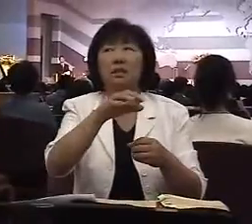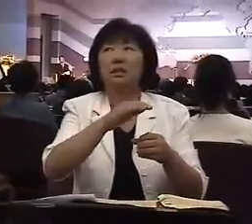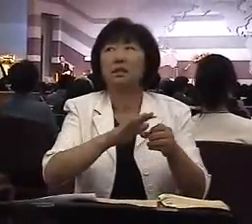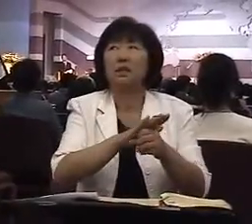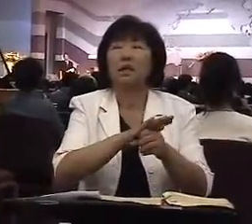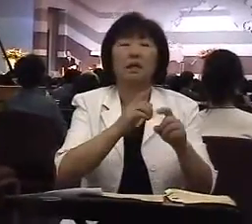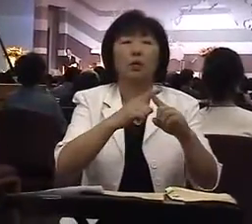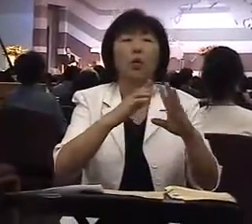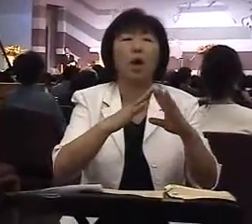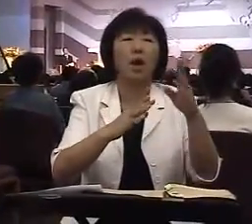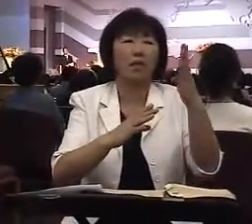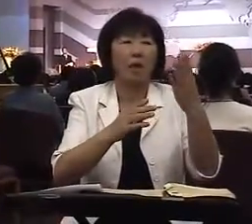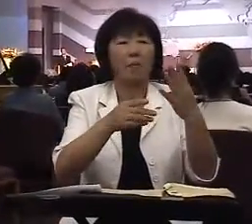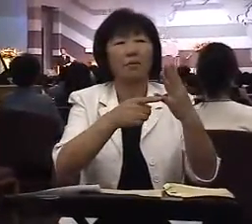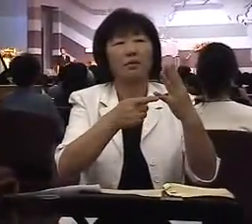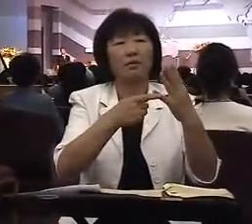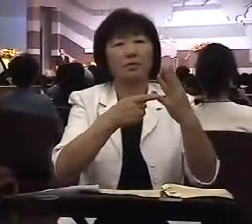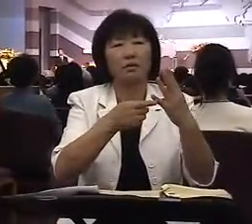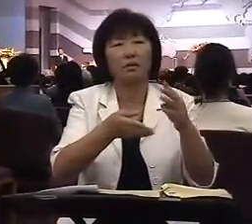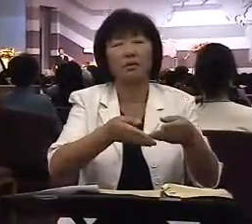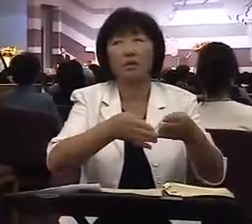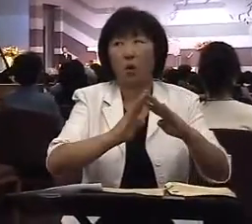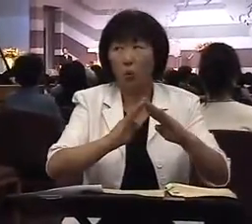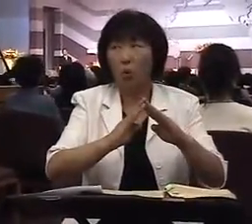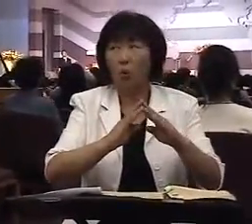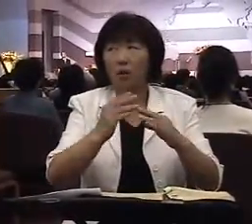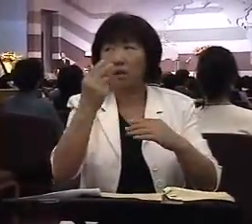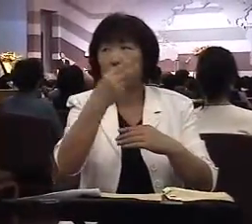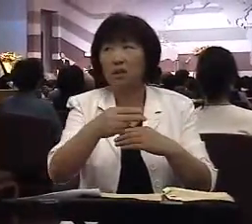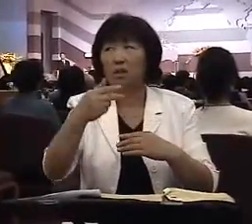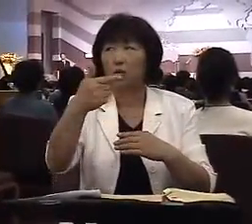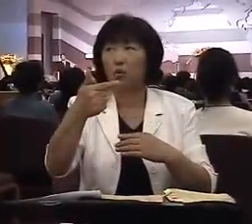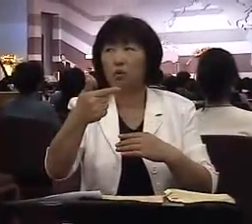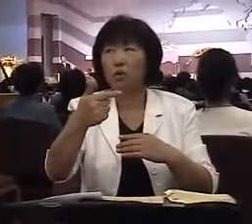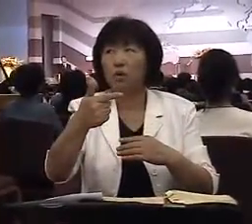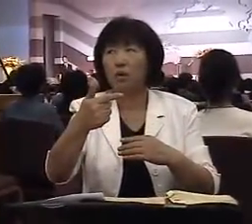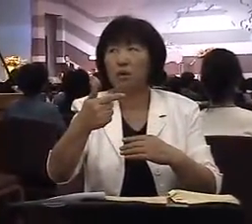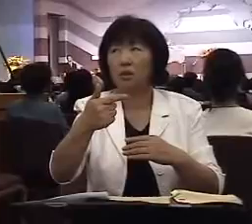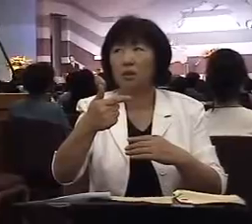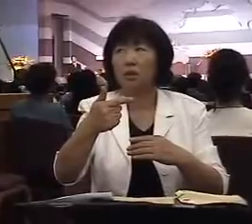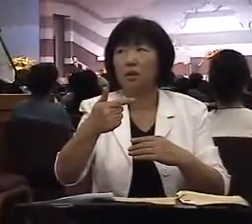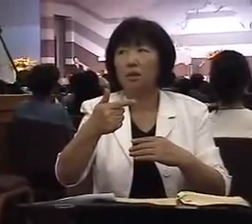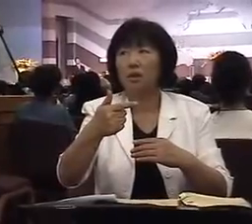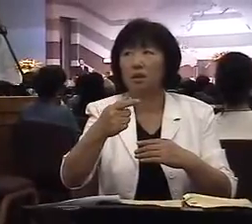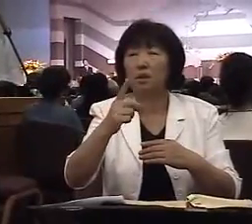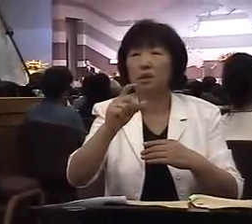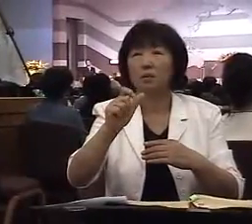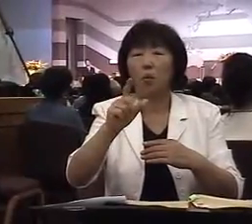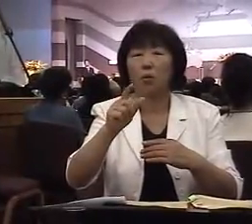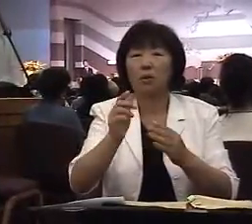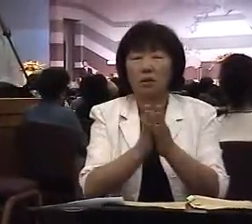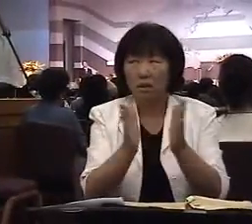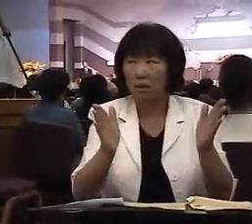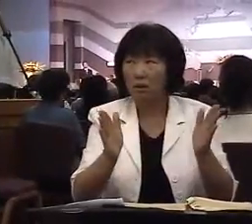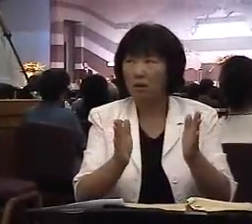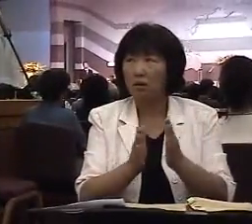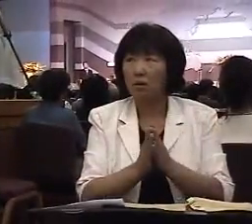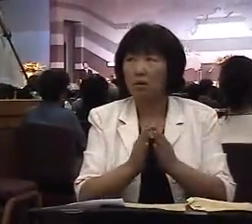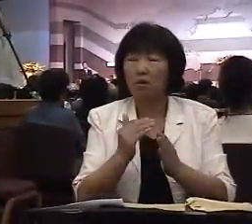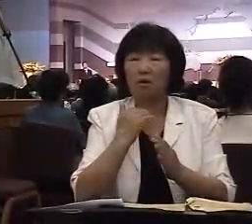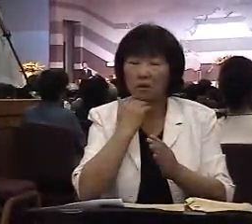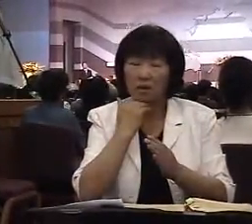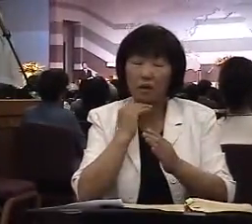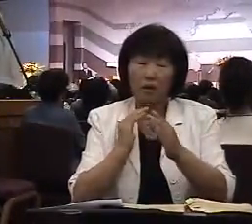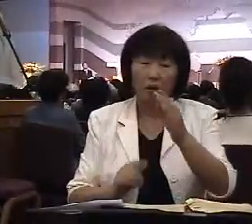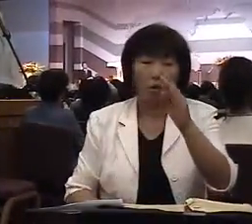여러분 주님의 은혜 가운데 2006년 12월 25일에 시작된 개척교회가 정말 우리의 기대를